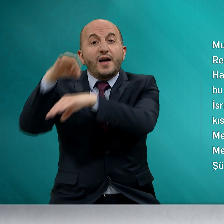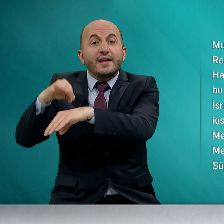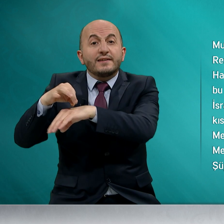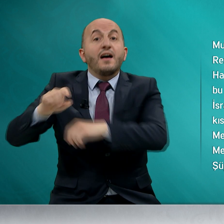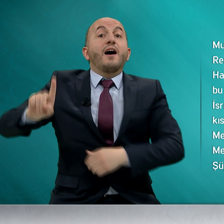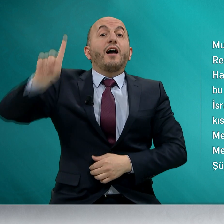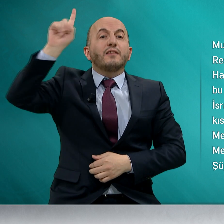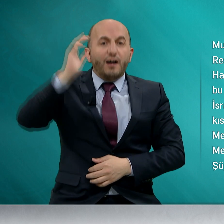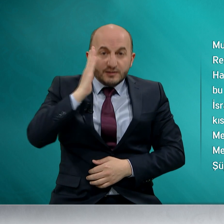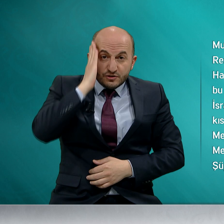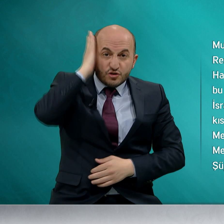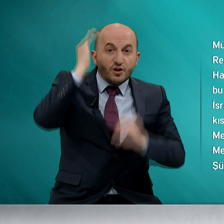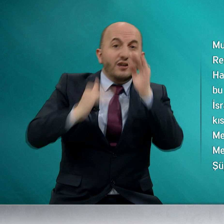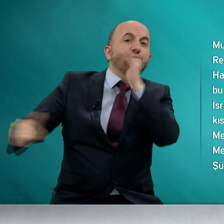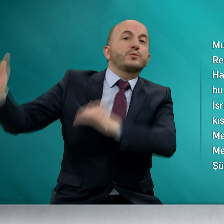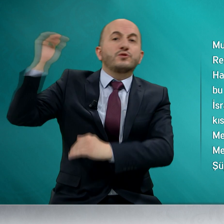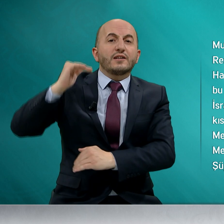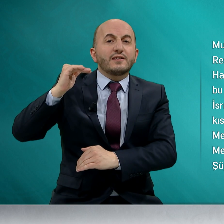götüren Allah'ın şanı yücedir.